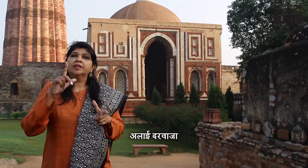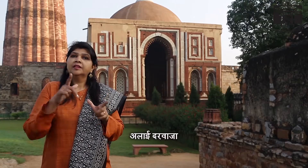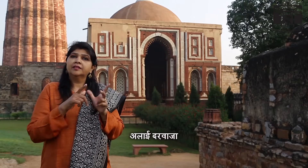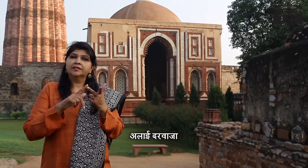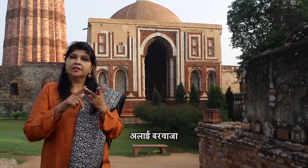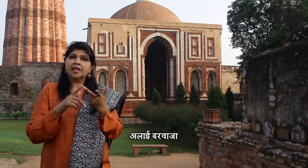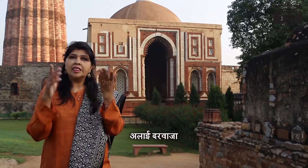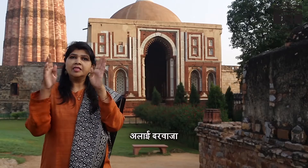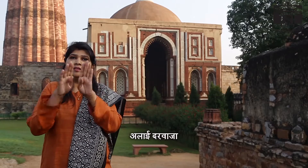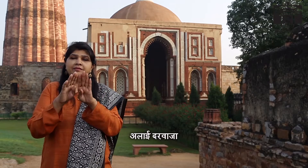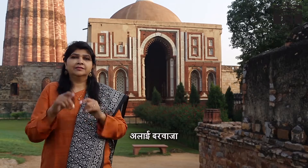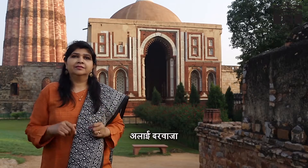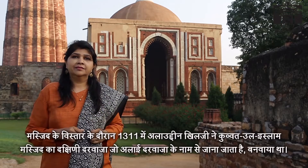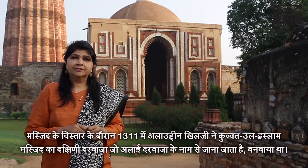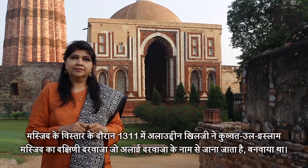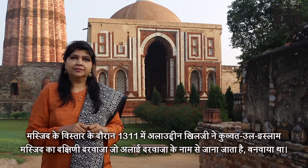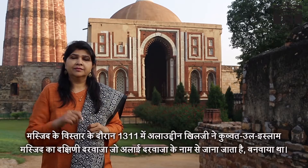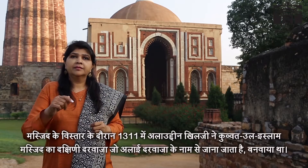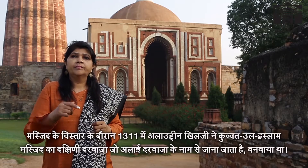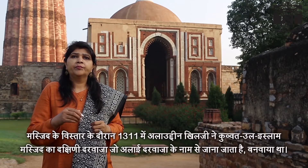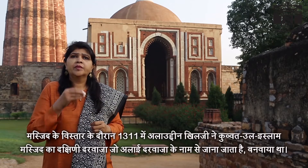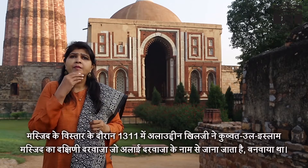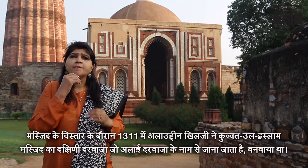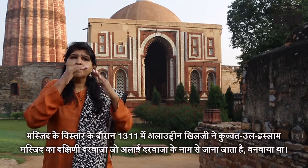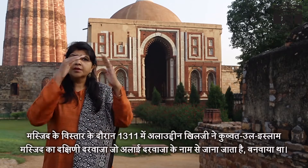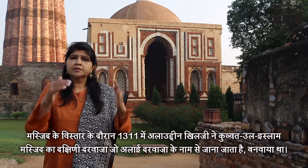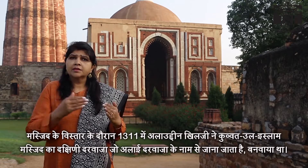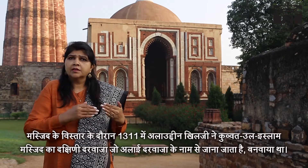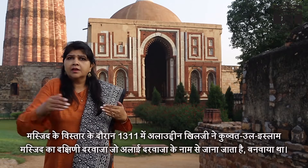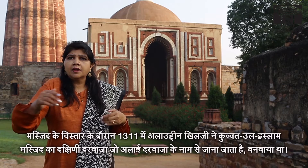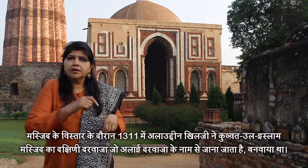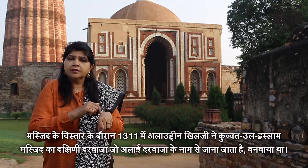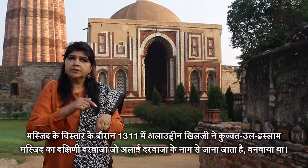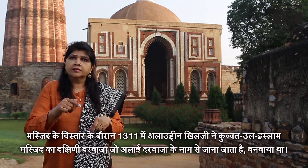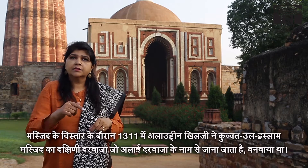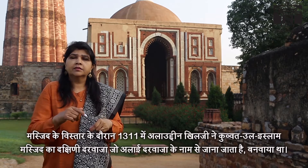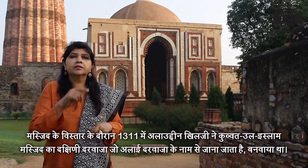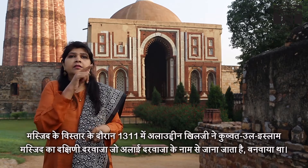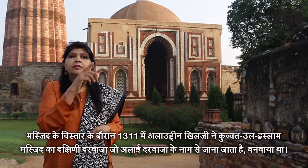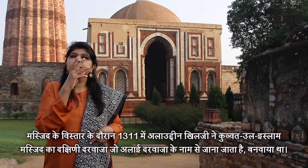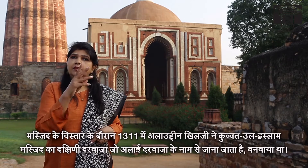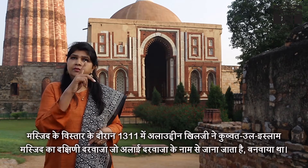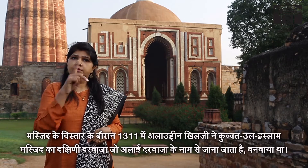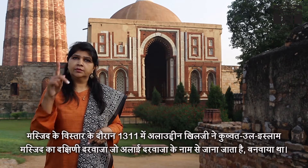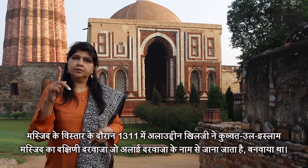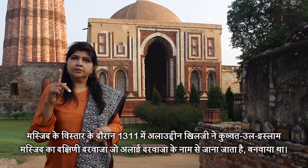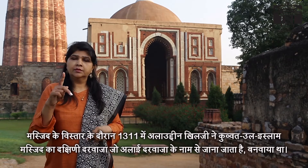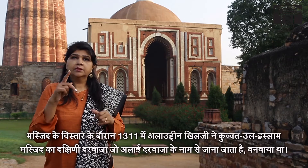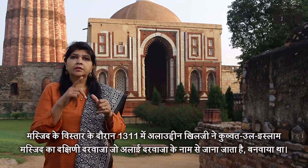अलाई दरवाजा। मस्जिद के विस्तार के दौरान 1311 में अलाउद्दीन खिलजी